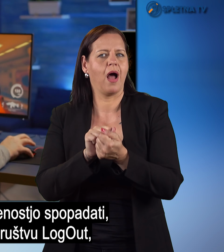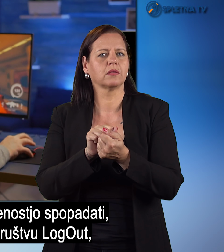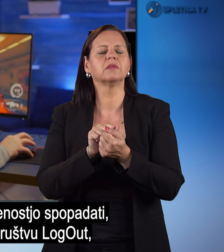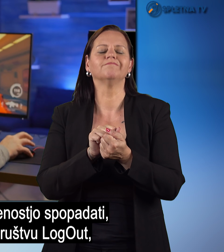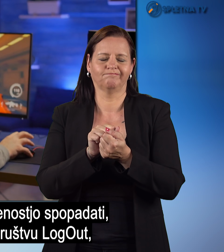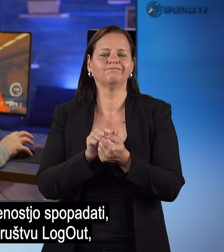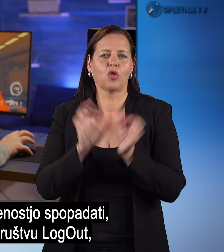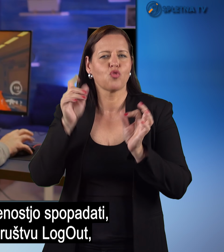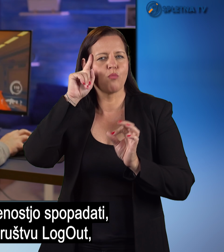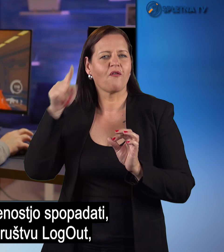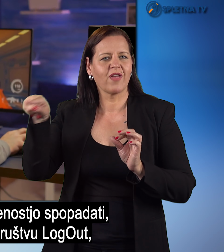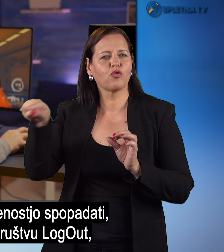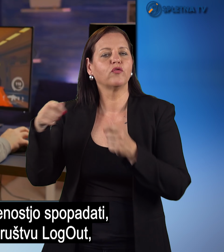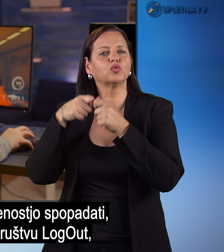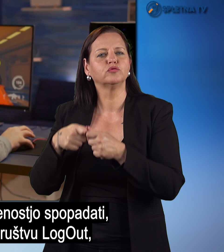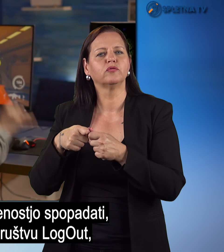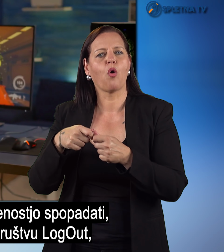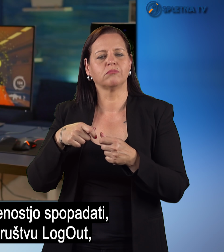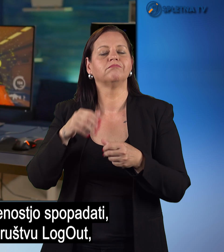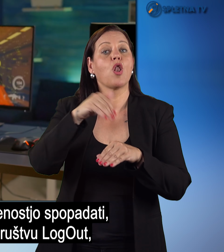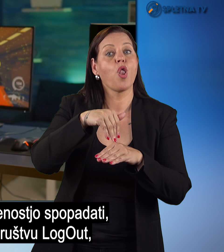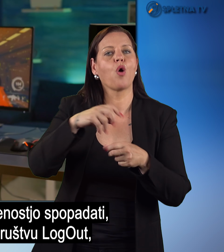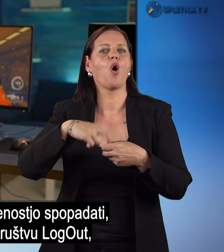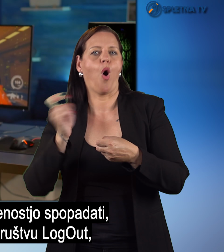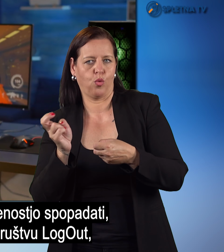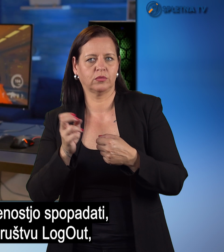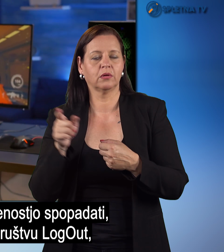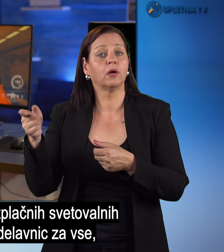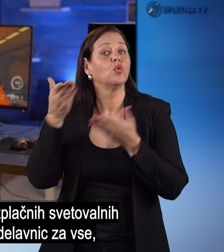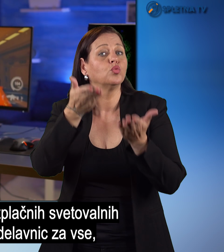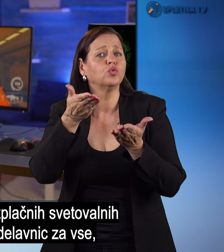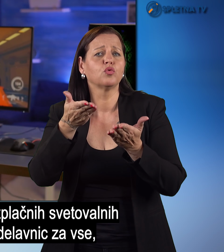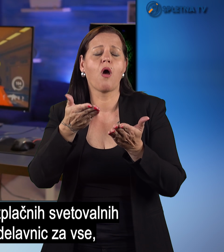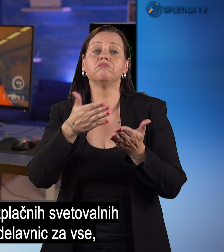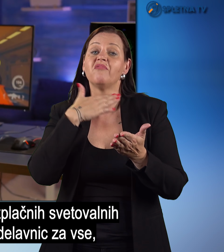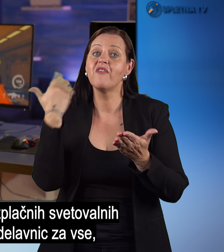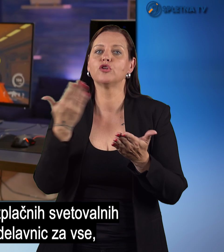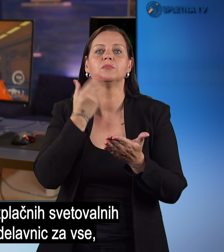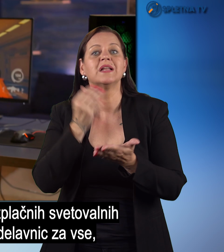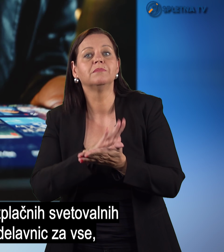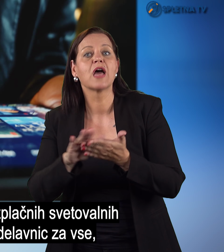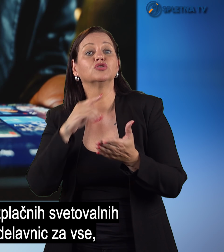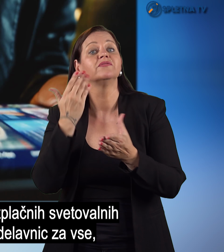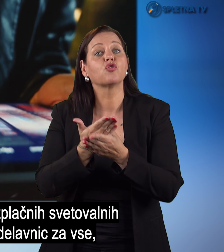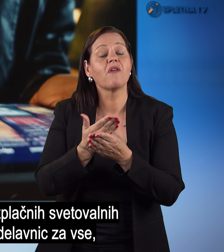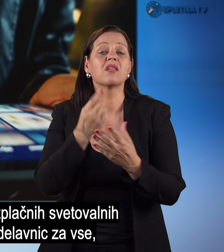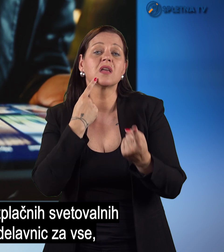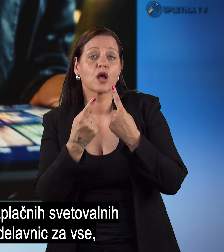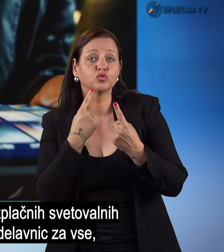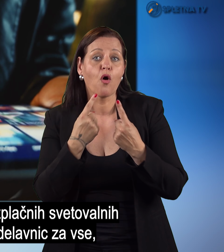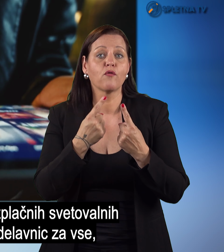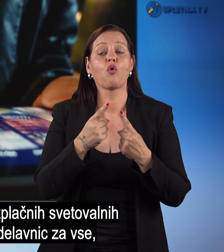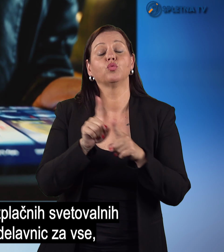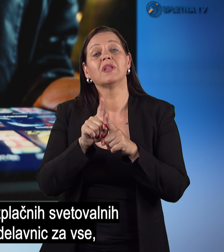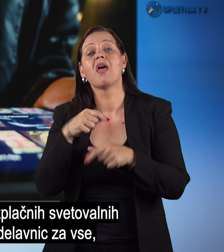spopadati, dobro vedo v društvu Logout, kjer nudijo več brezplačnih svetovalnih razgovorov ter delavnic za vse, ki